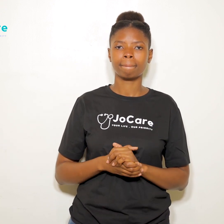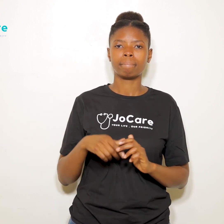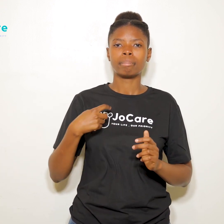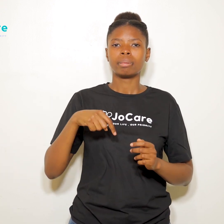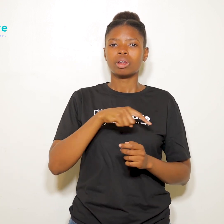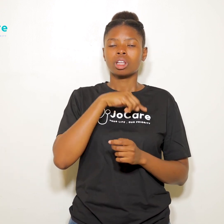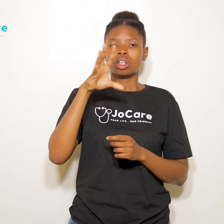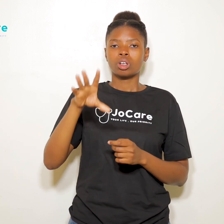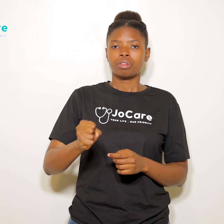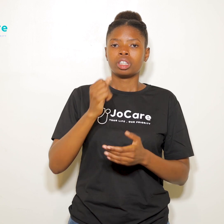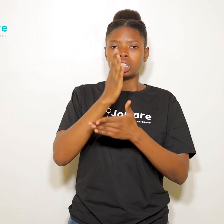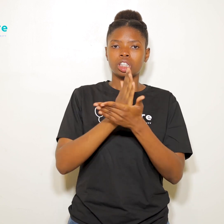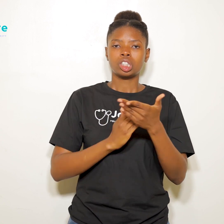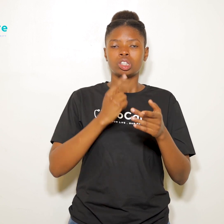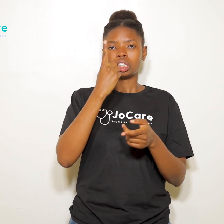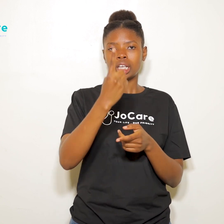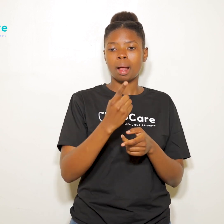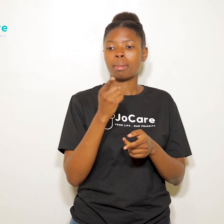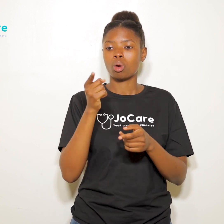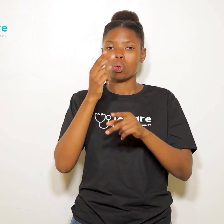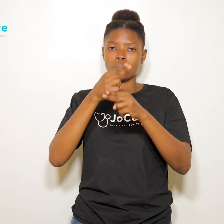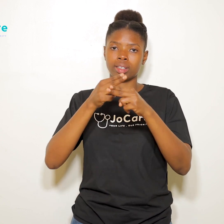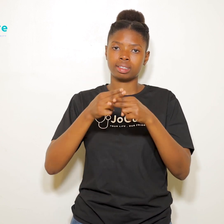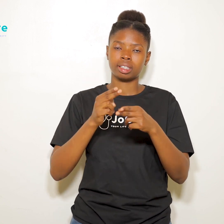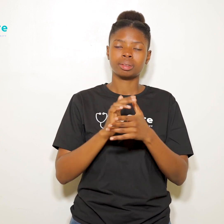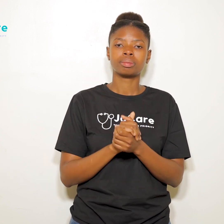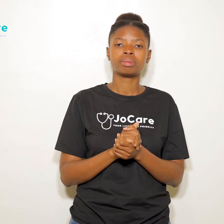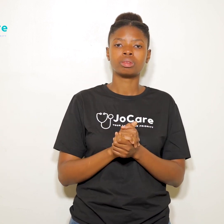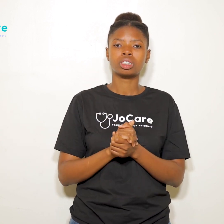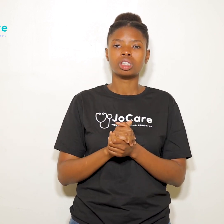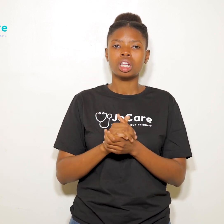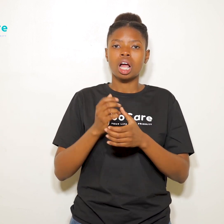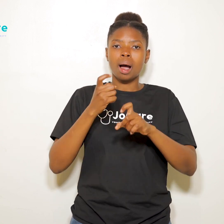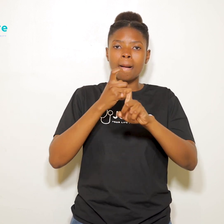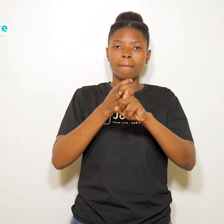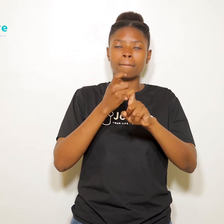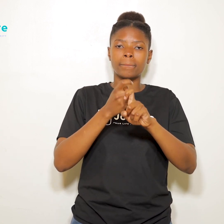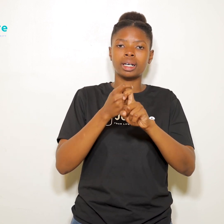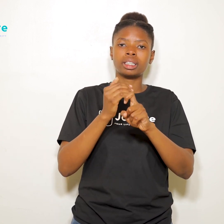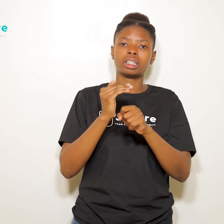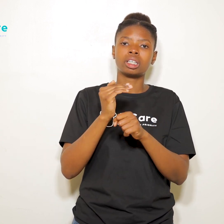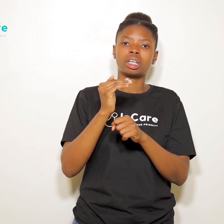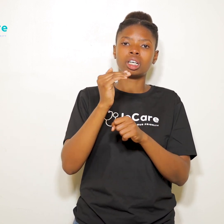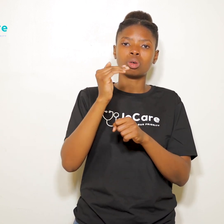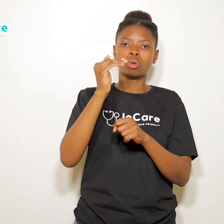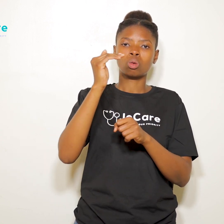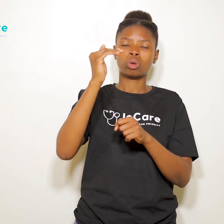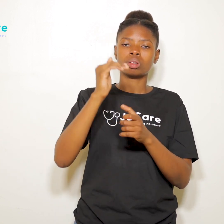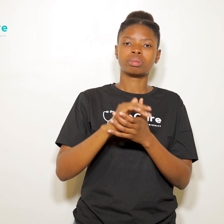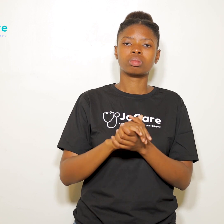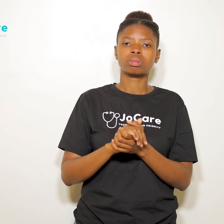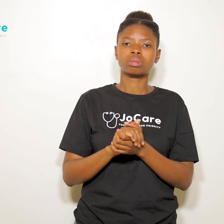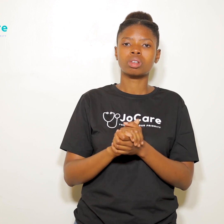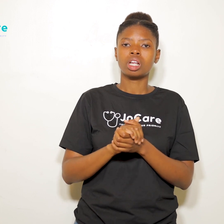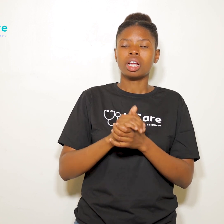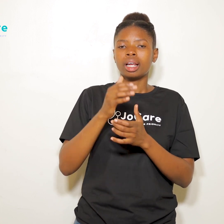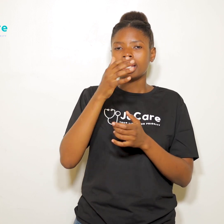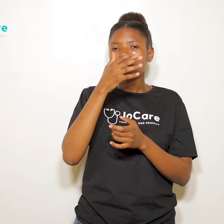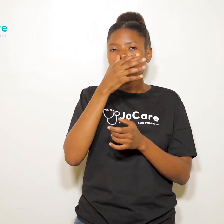igice cya mbere wise icyo gukuza amagi. Yego, gukuza intangangore.